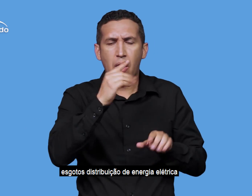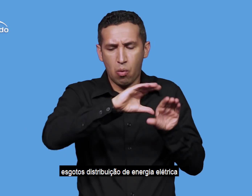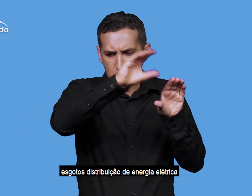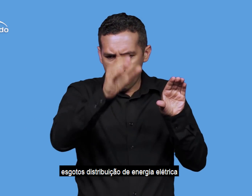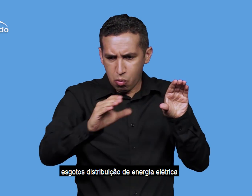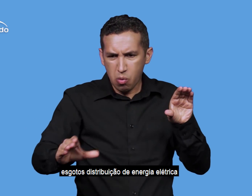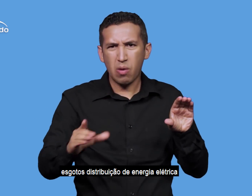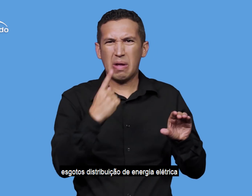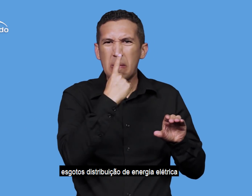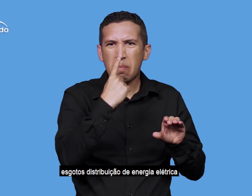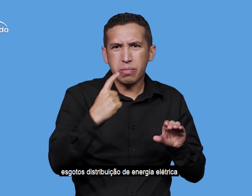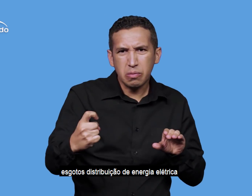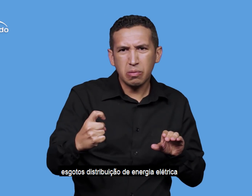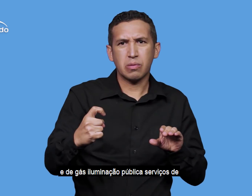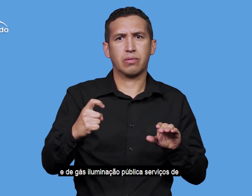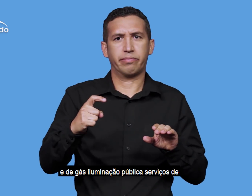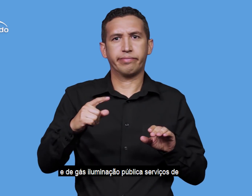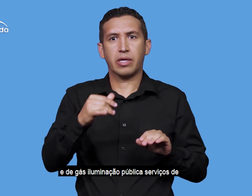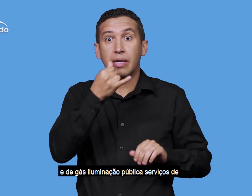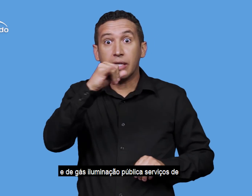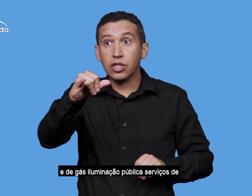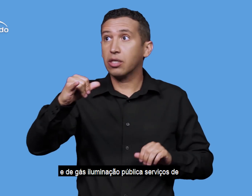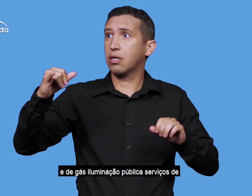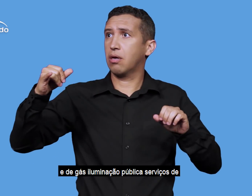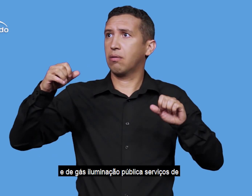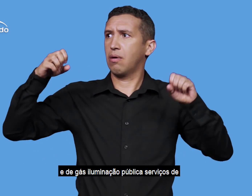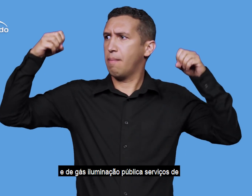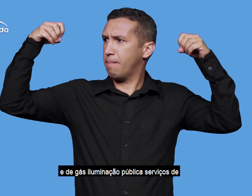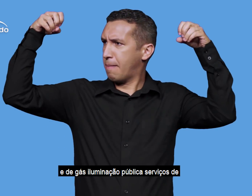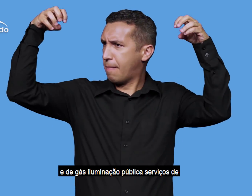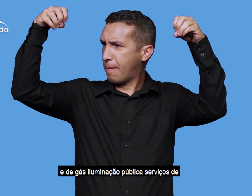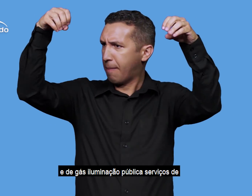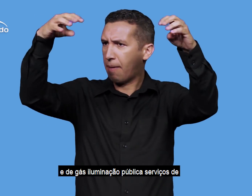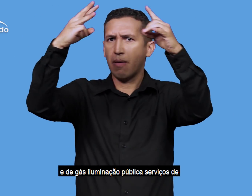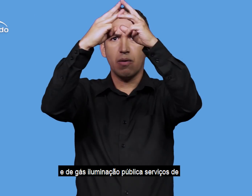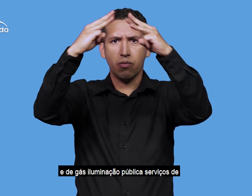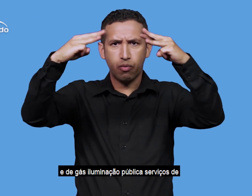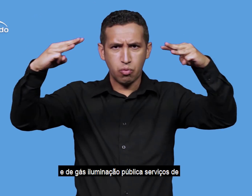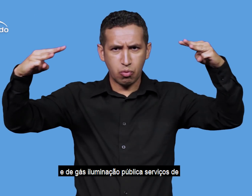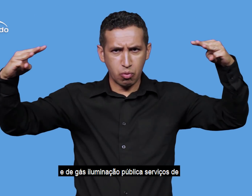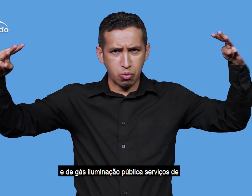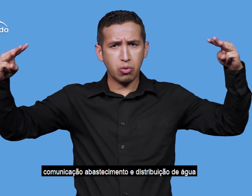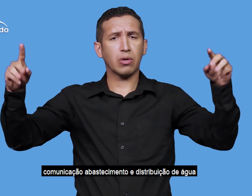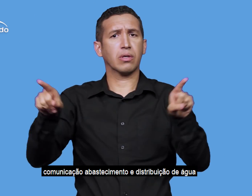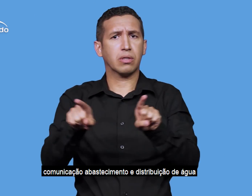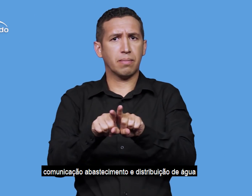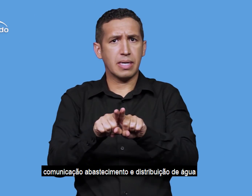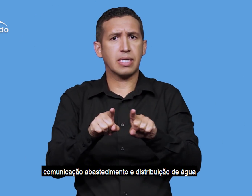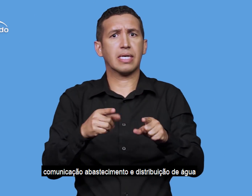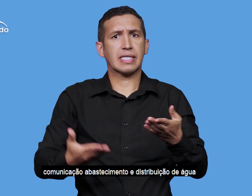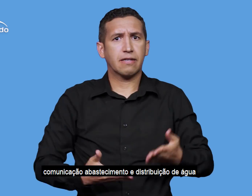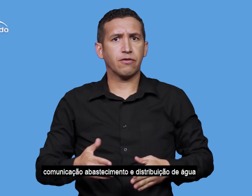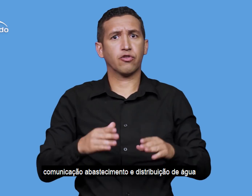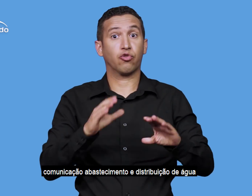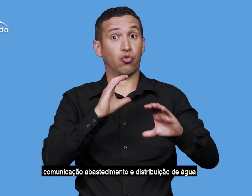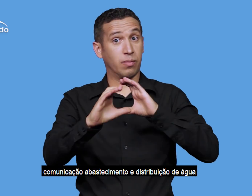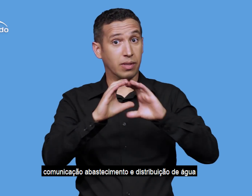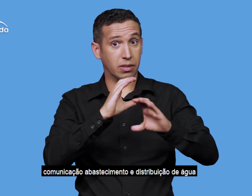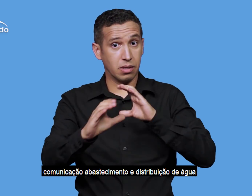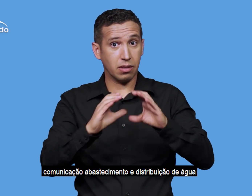distribuição de energia elétrica e de gás iluminação pública serviços de comunicação abastecimento e